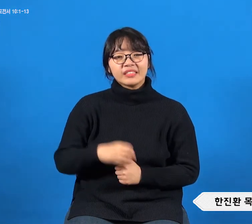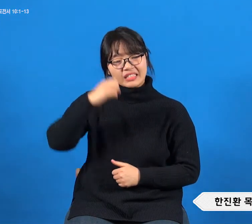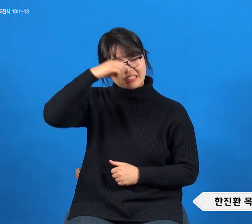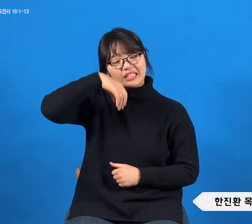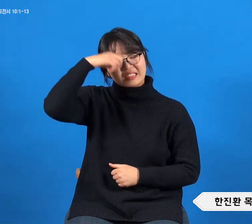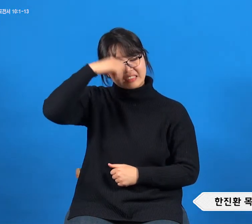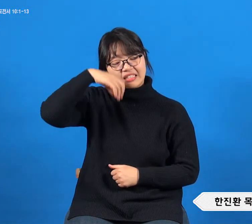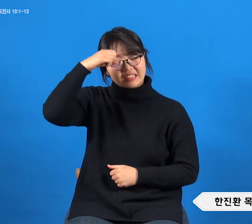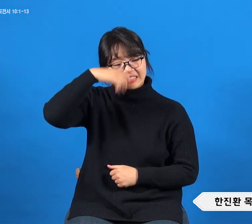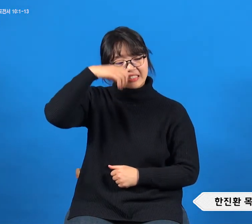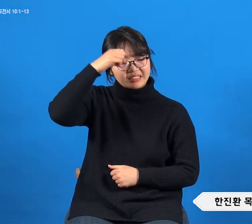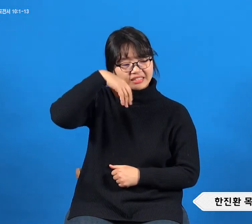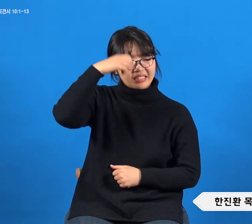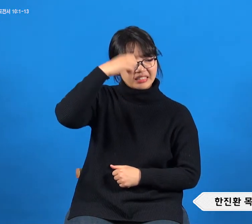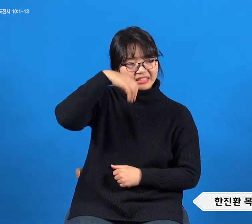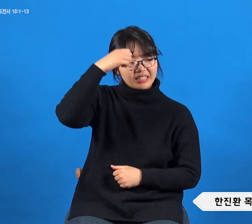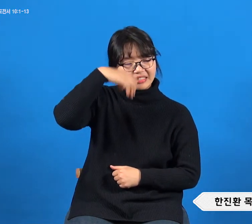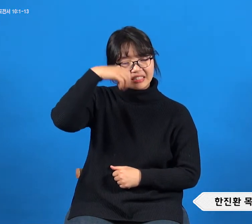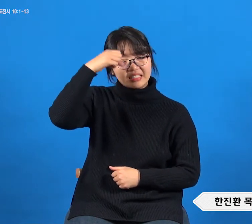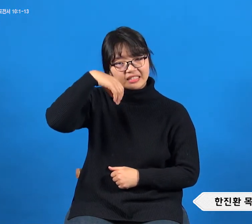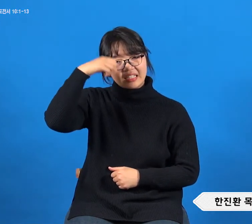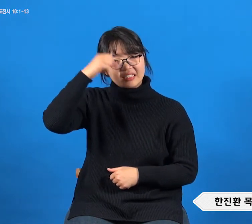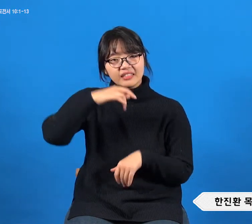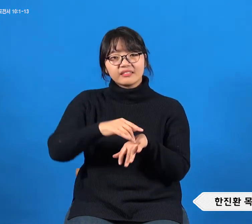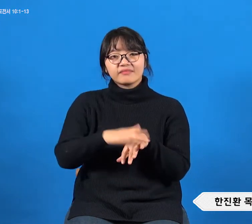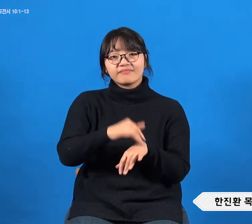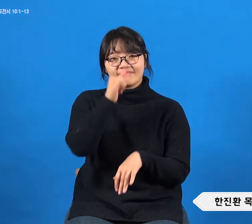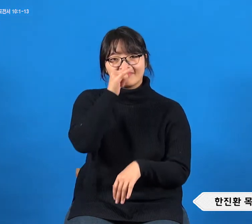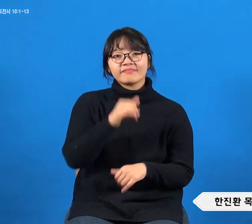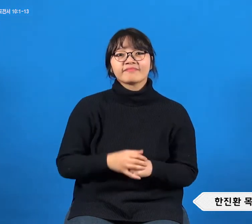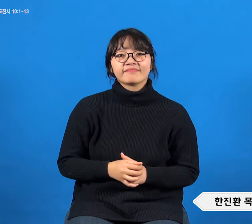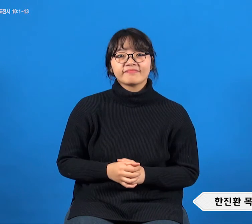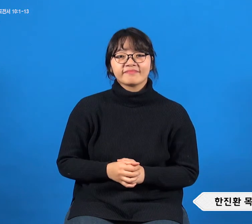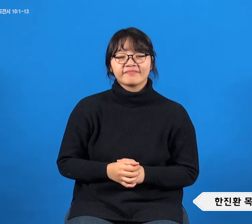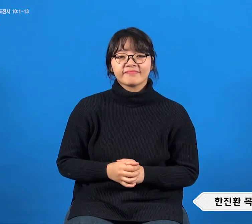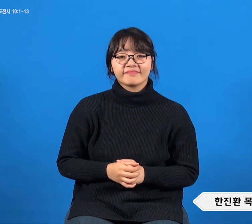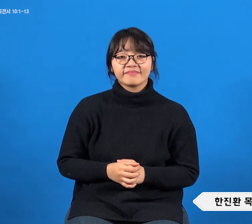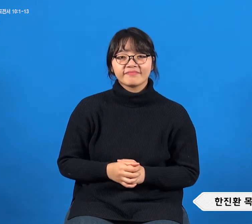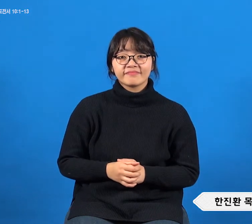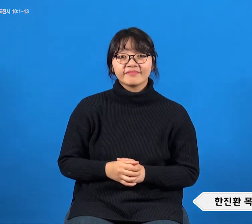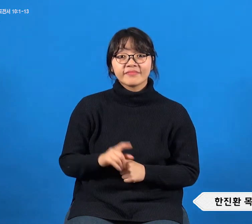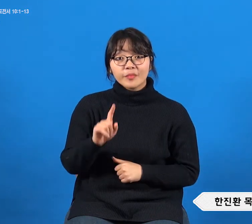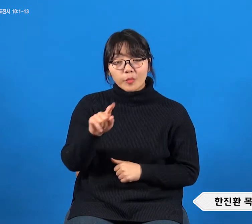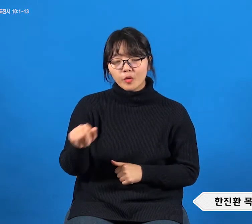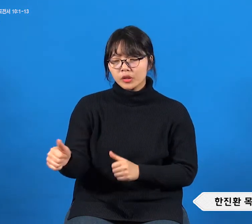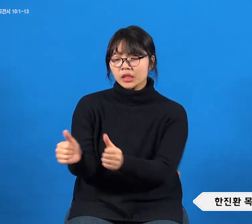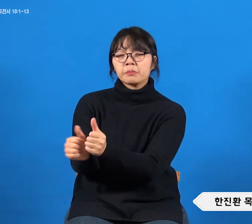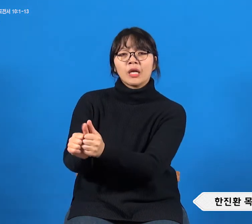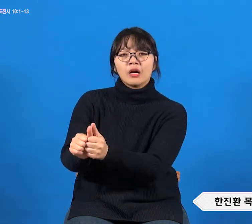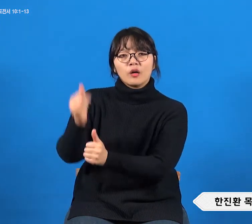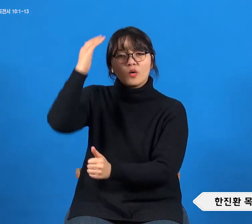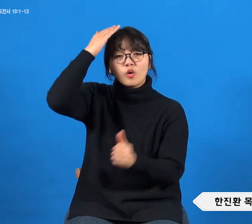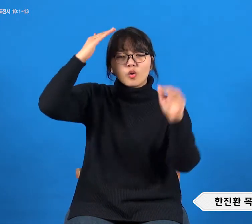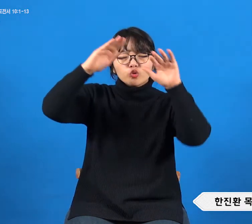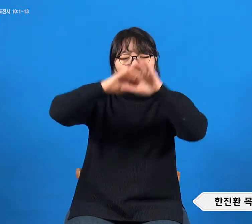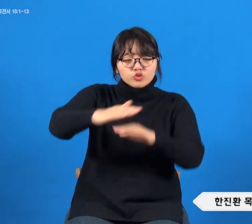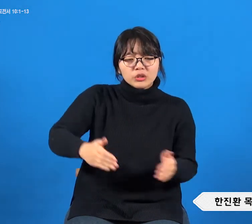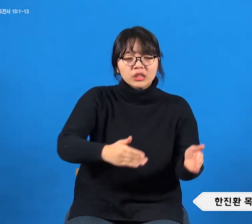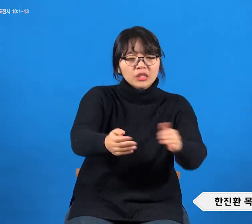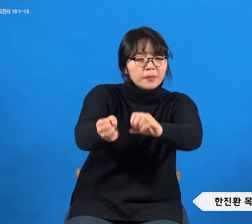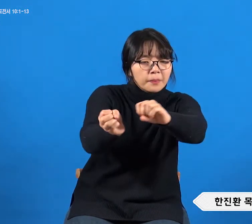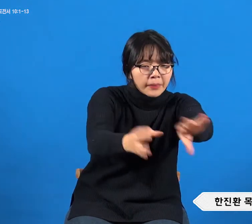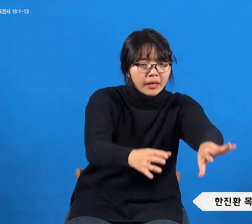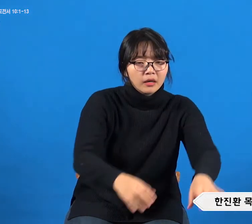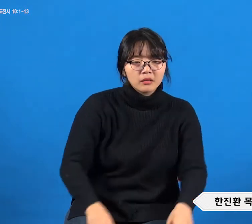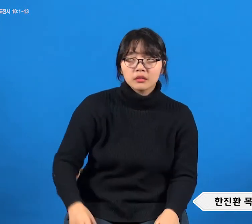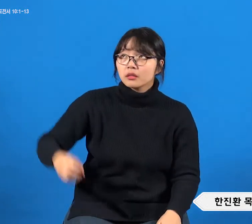적당히 편하게 넘어가려고 합니다. 그건 어두운 데 열쇠를 떨어뜨려 놓고